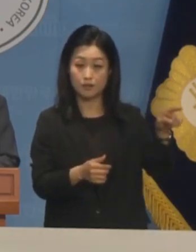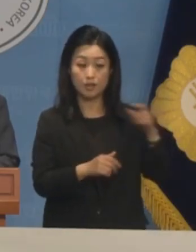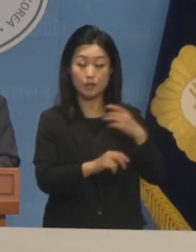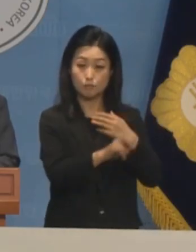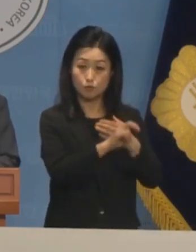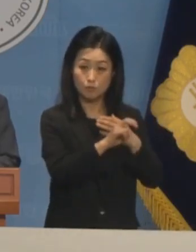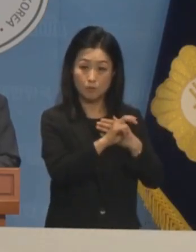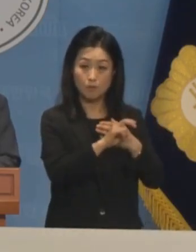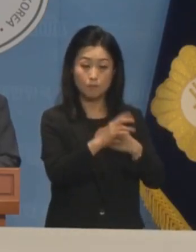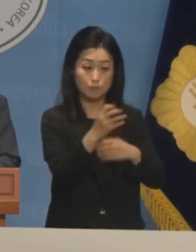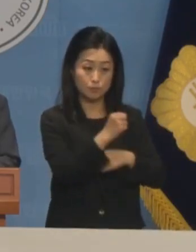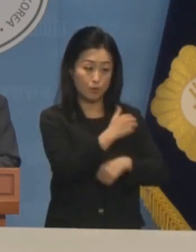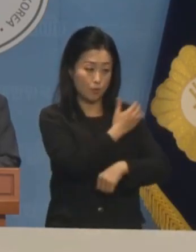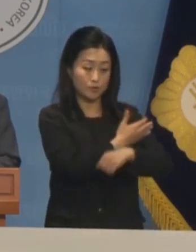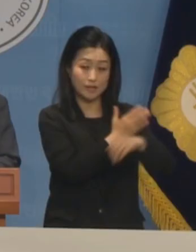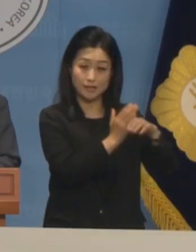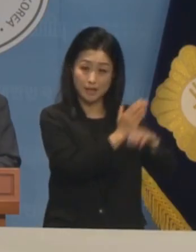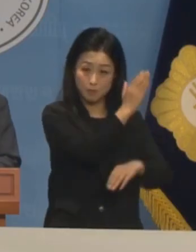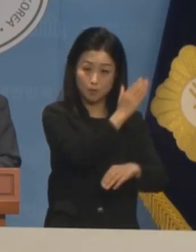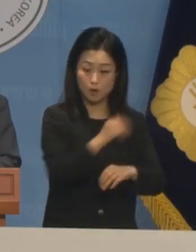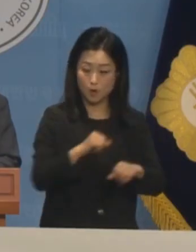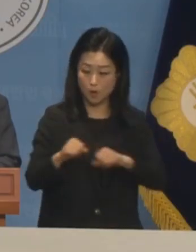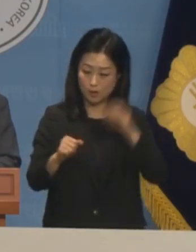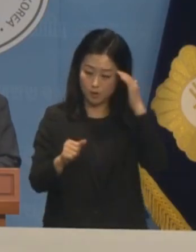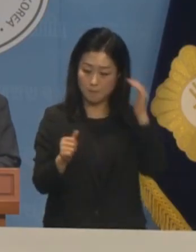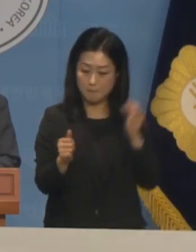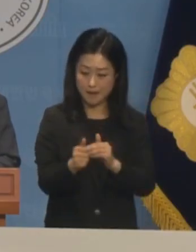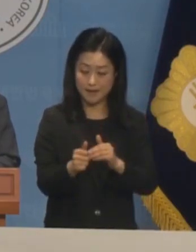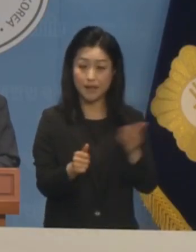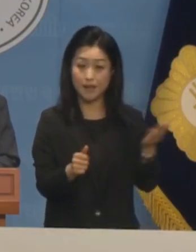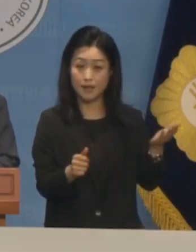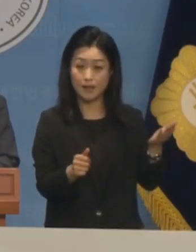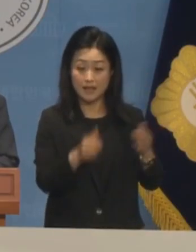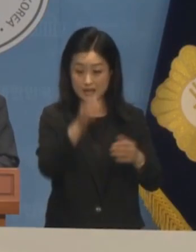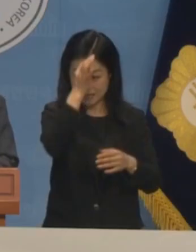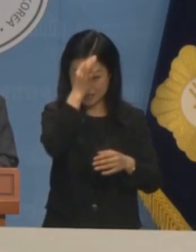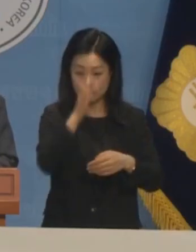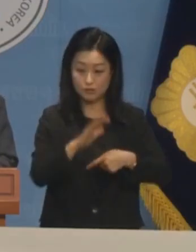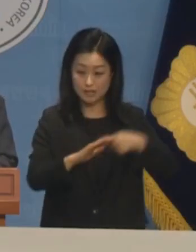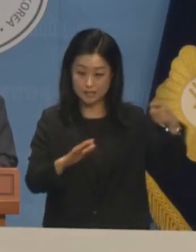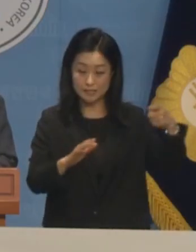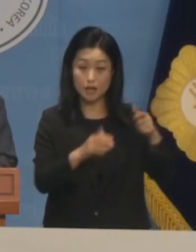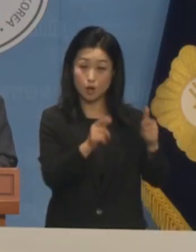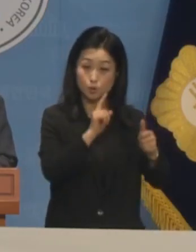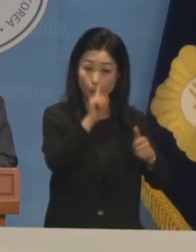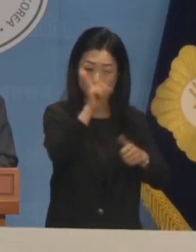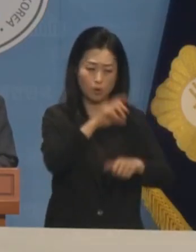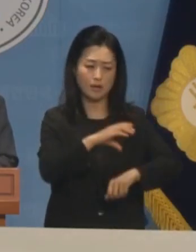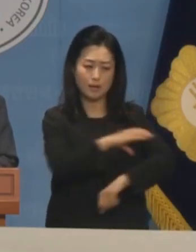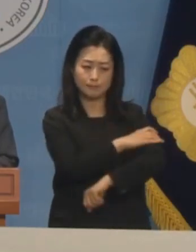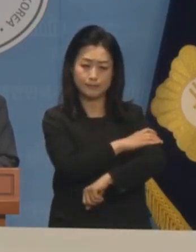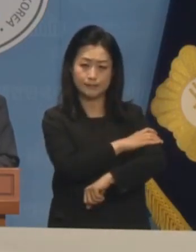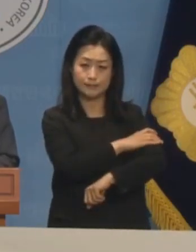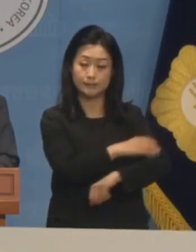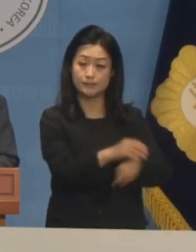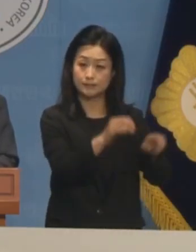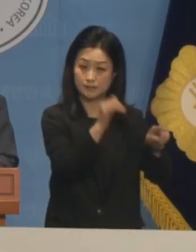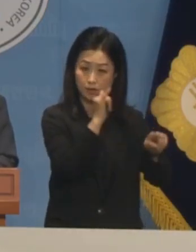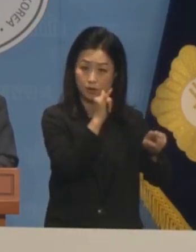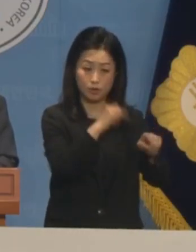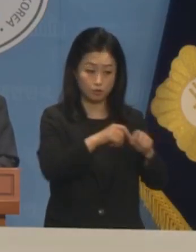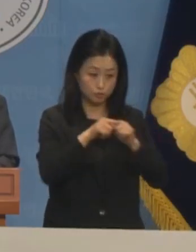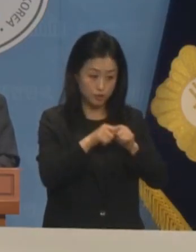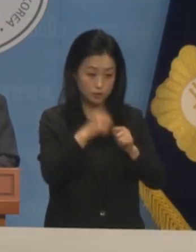지위 남용, 사업 방해, 활동 방해 등이 있지만 기술 탈취, 소송 갑질 등도 구체화된 형태로 정하여 관리해야